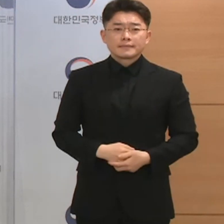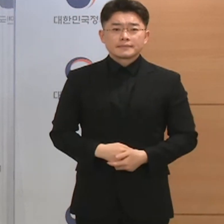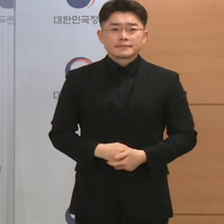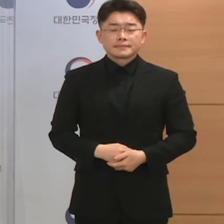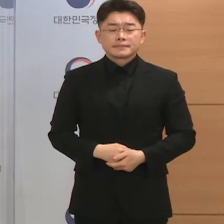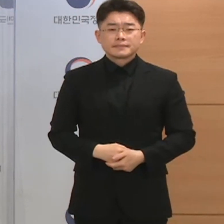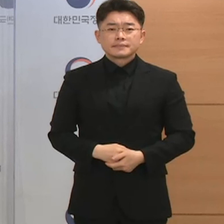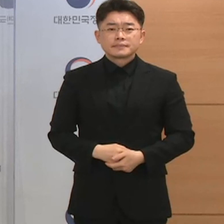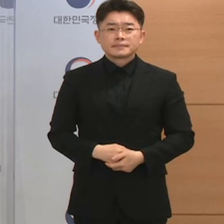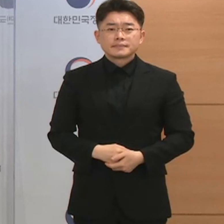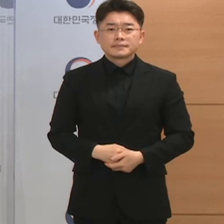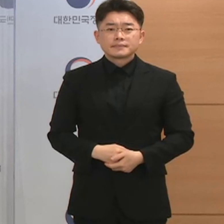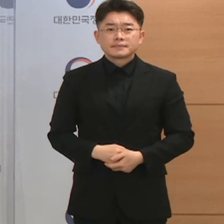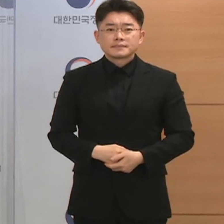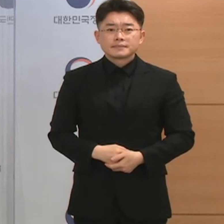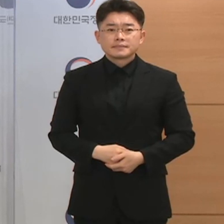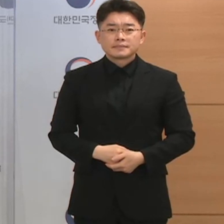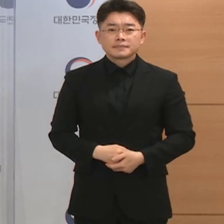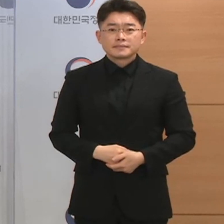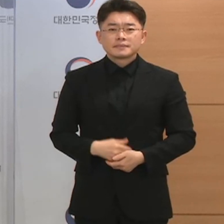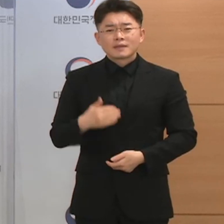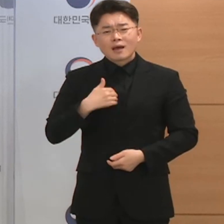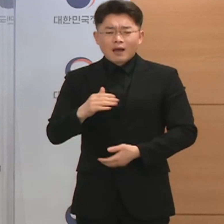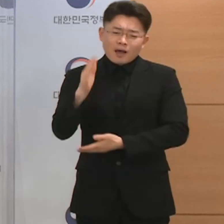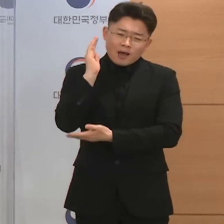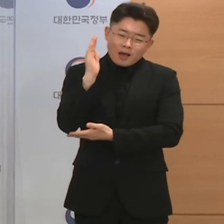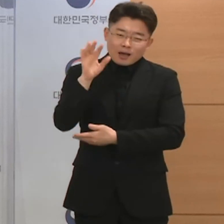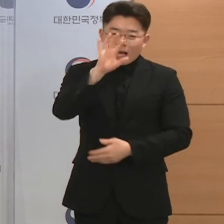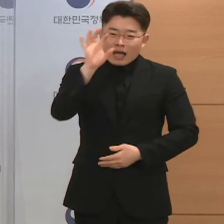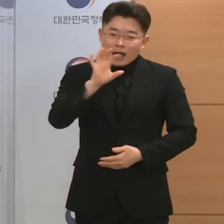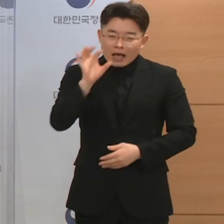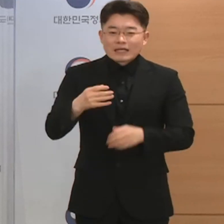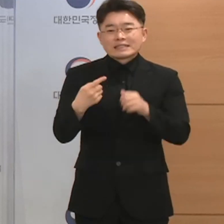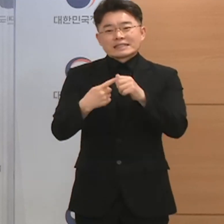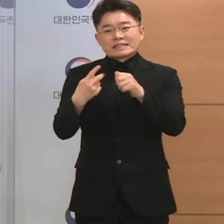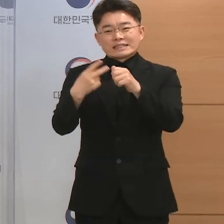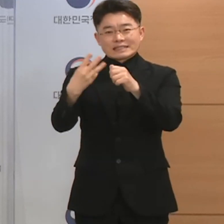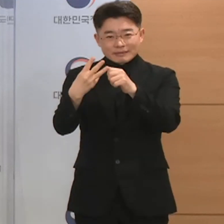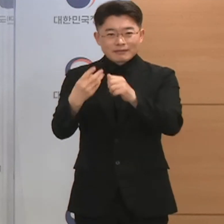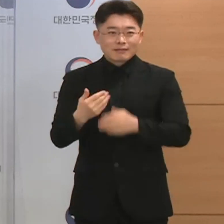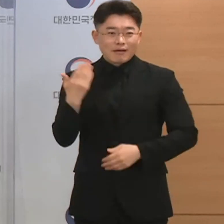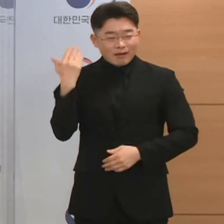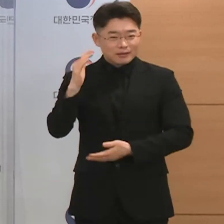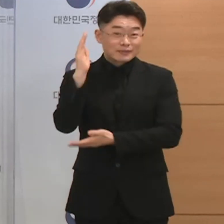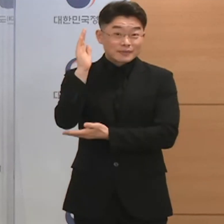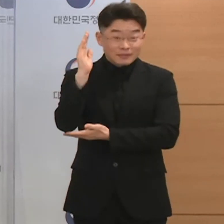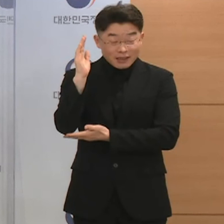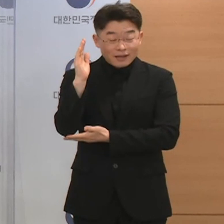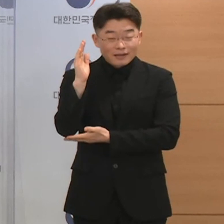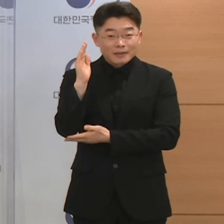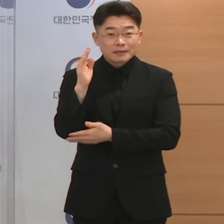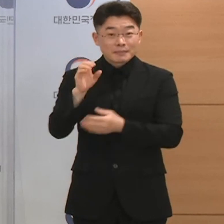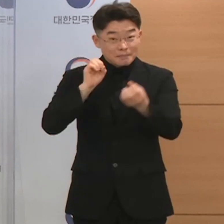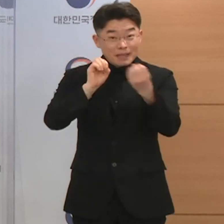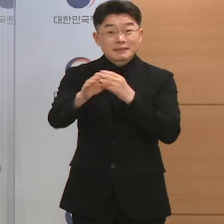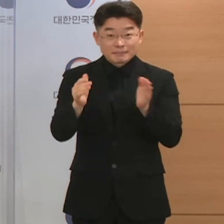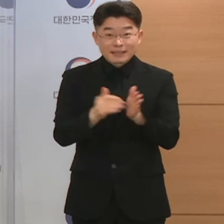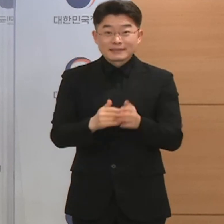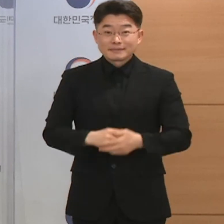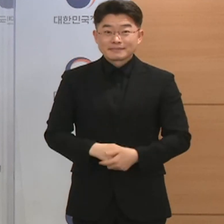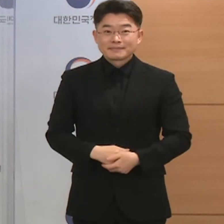우려는 없을지 궁금합니다. 이게 한 세 번 답변을 드린 것 같은데 예, 그 이미 답변된 내용으로 좀 가름하겠습니다. 계속